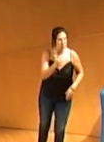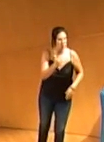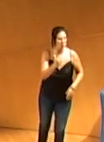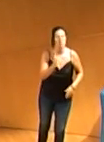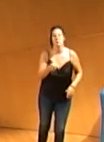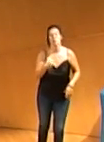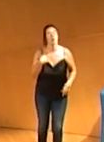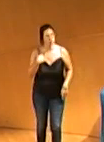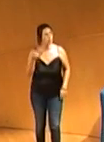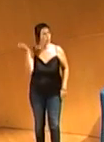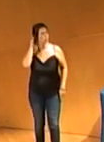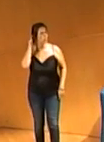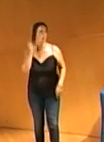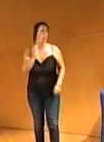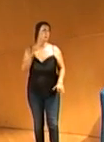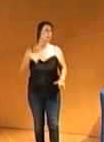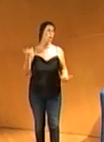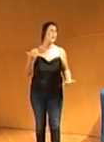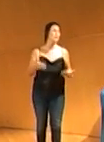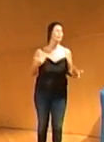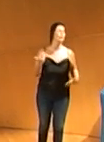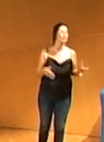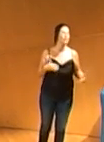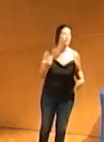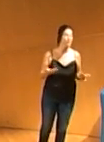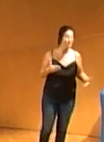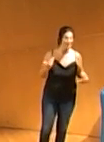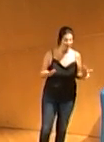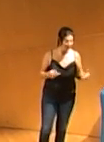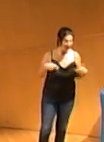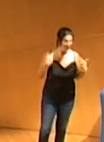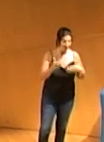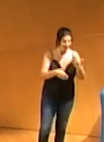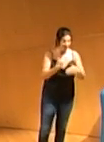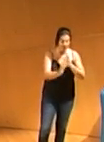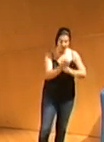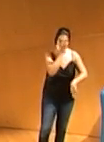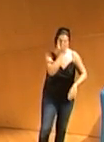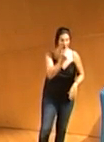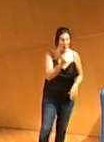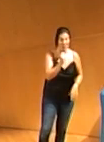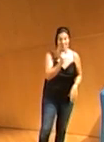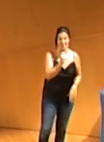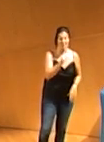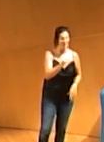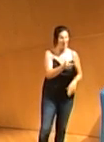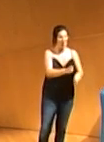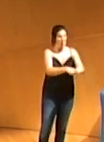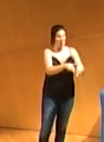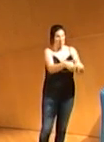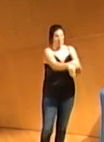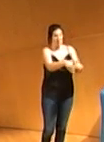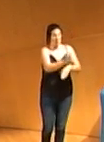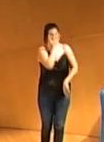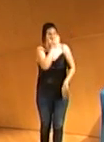je vieillis pas, je vieillis. Et j'ai plus beaucoup de temps, c'est vrai, ça me fait très peur. Et je l'ai dit à mes enfants, et